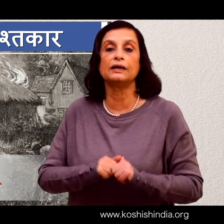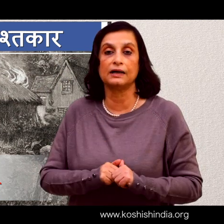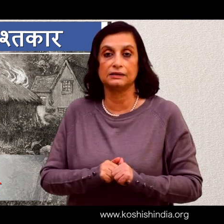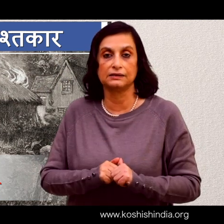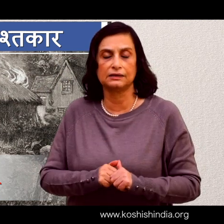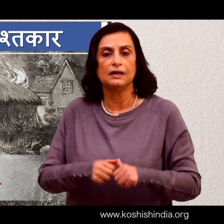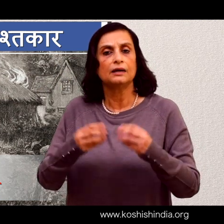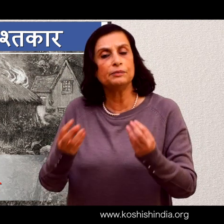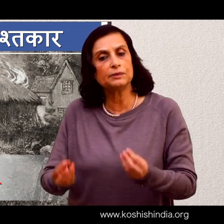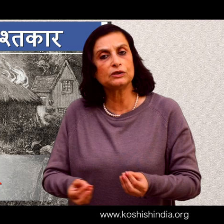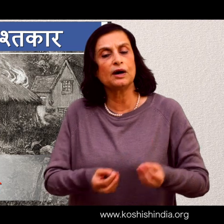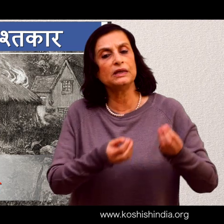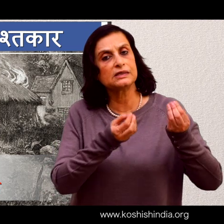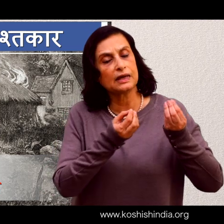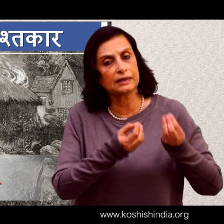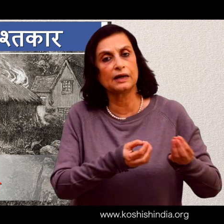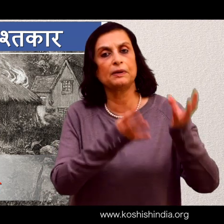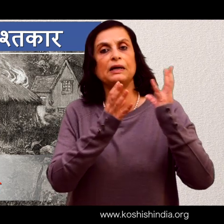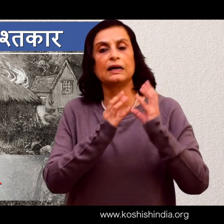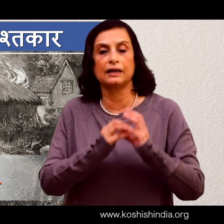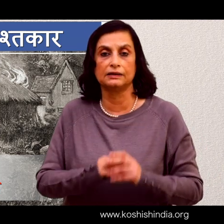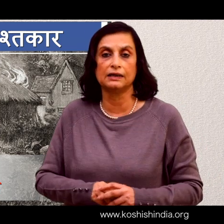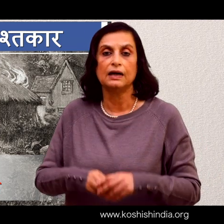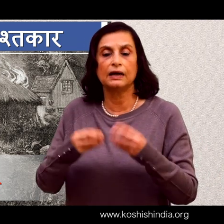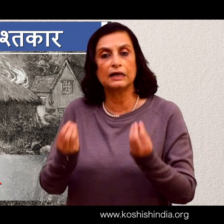मशीनोंमेंआगलगादेतेथे।कभी-कभी वेधनीकिसानोंकेघरोंमेंभीआगलगादेतेहैं। उन्होंने